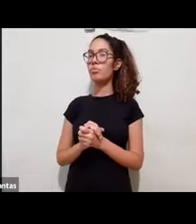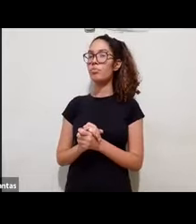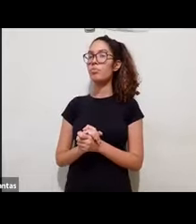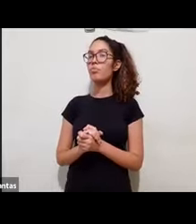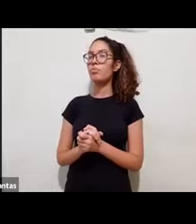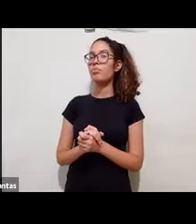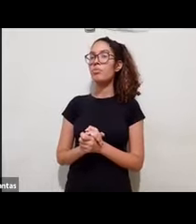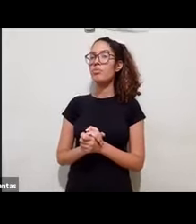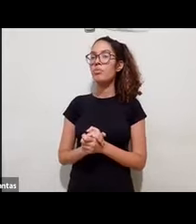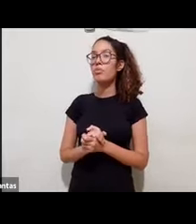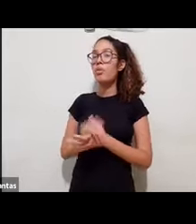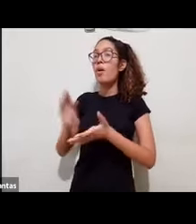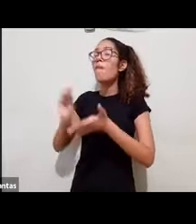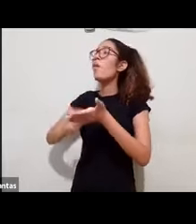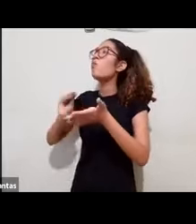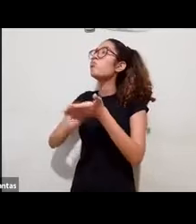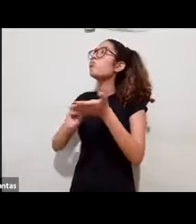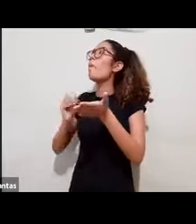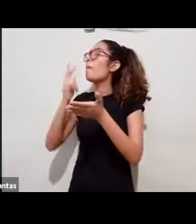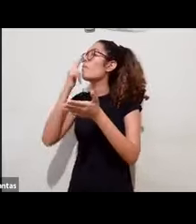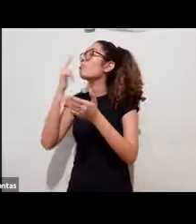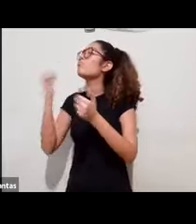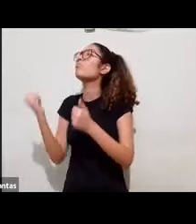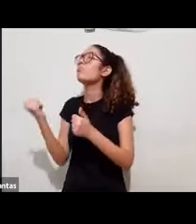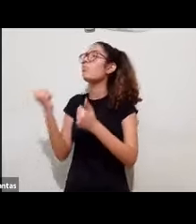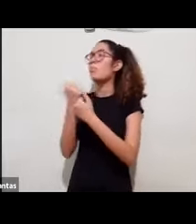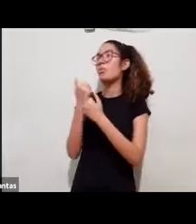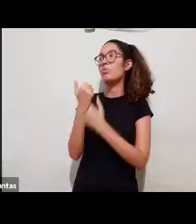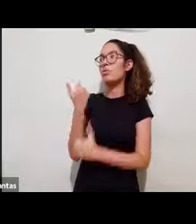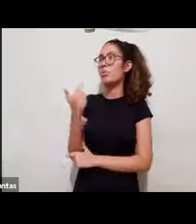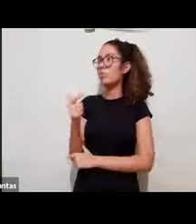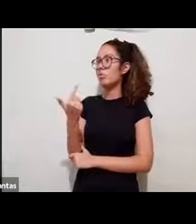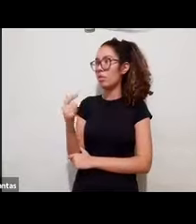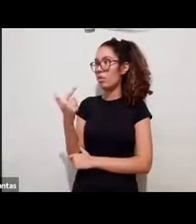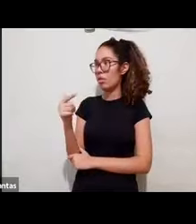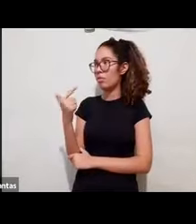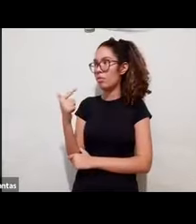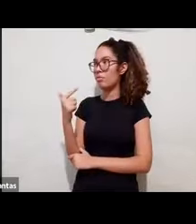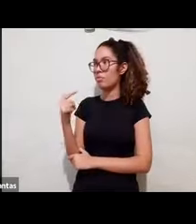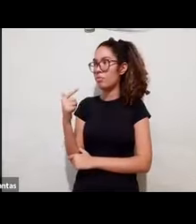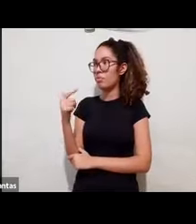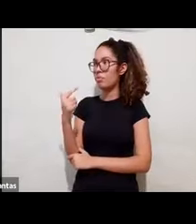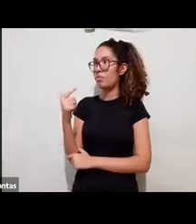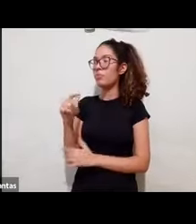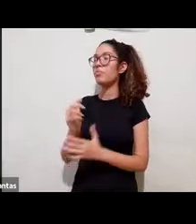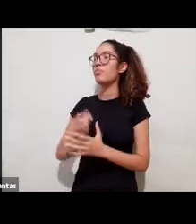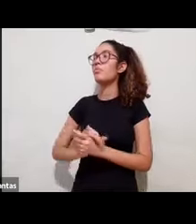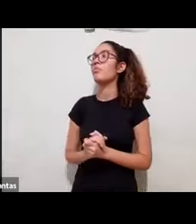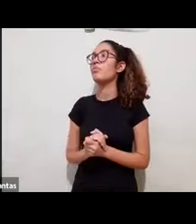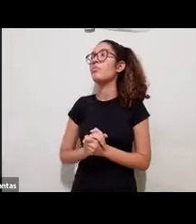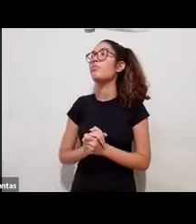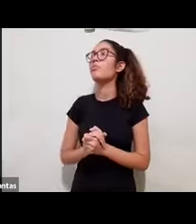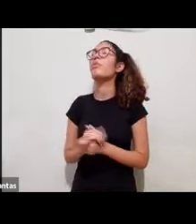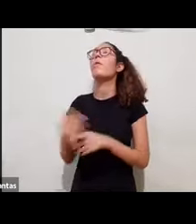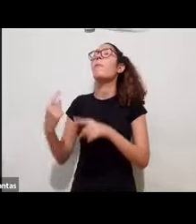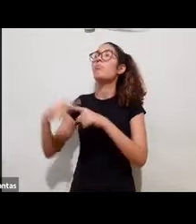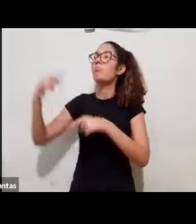um fortalecimento, né, do processo de trabalho dos trabalhadores, mas também de entendimento da política, né?